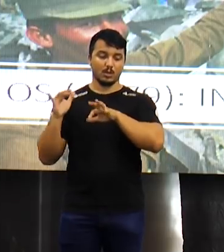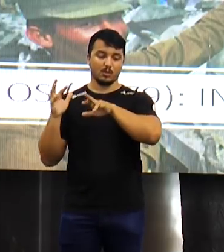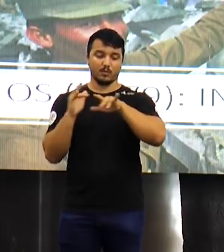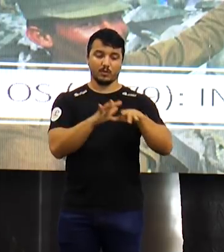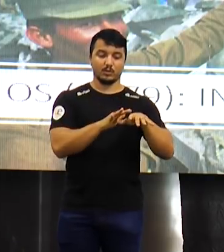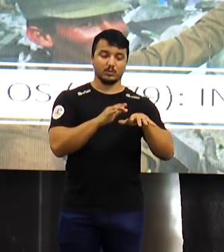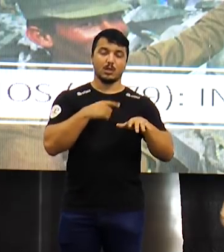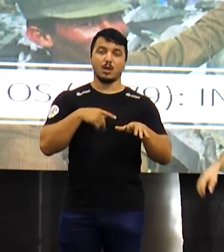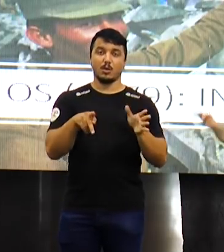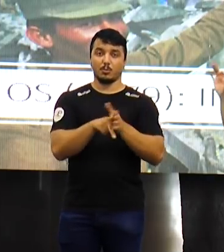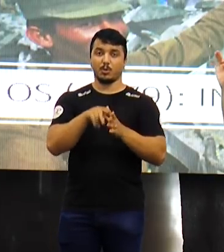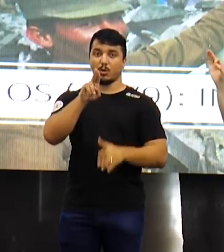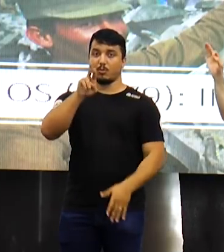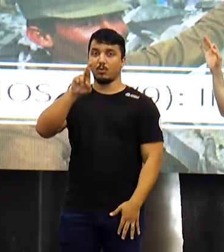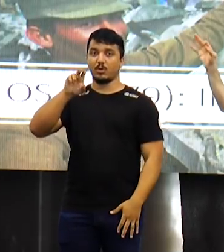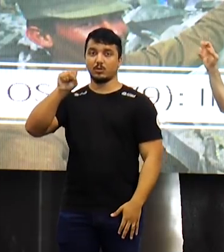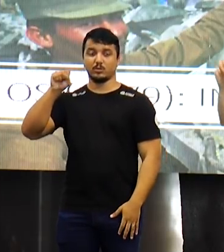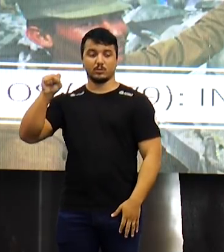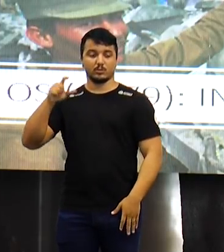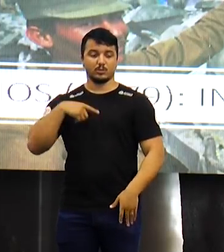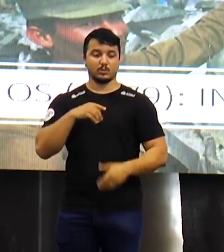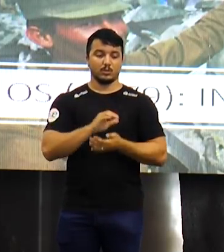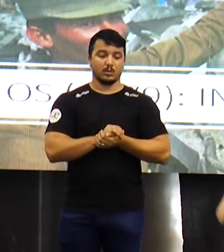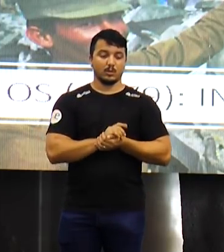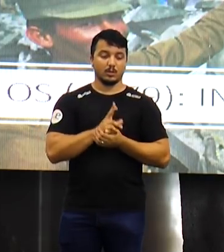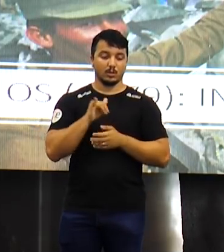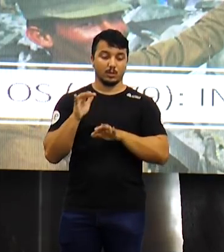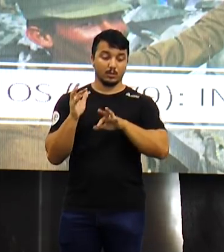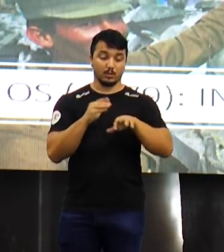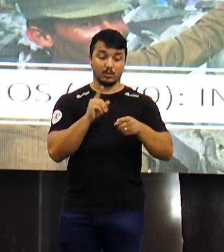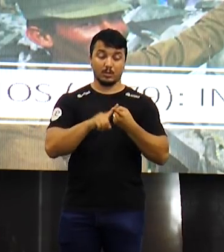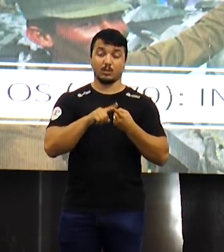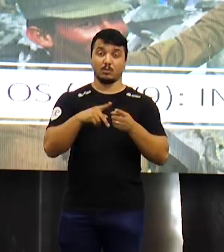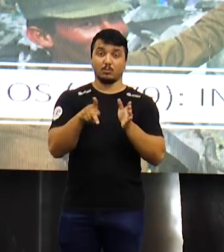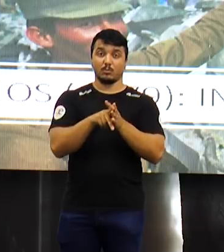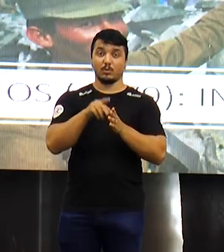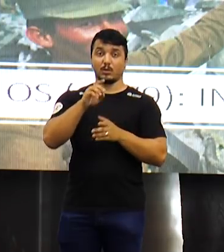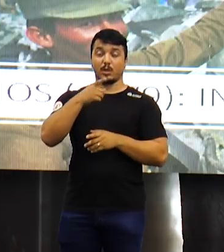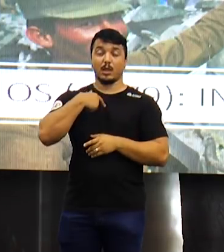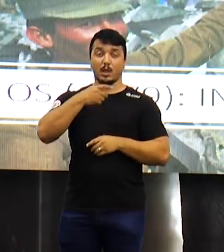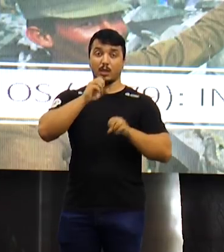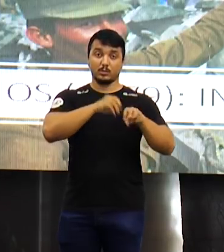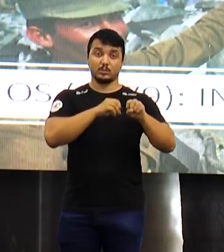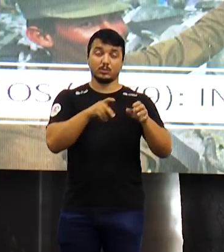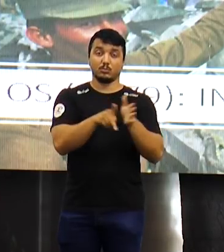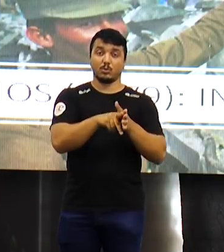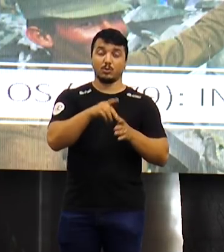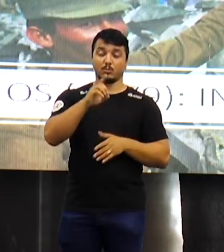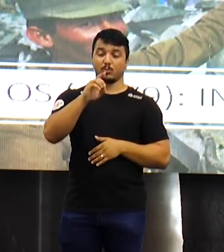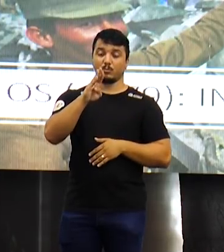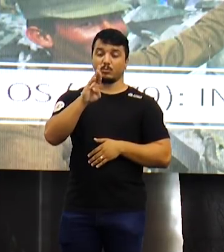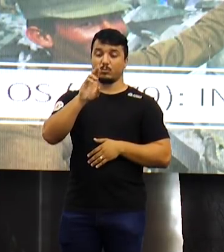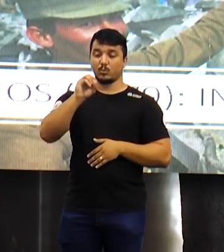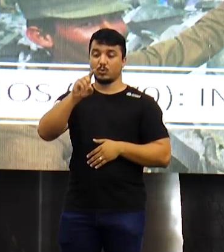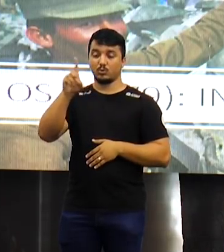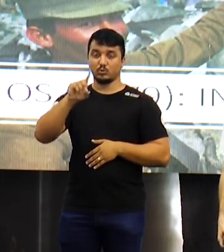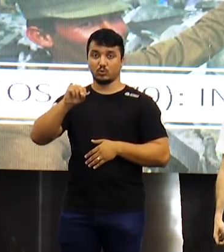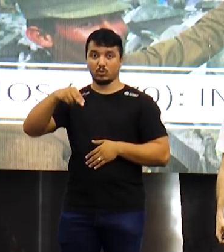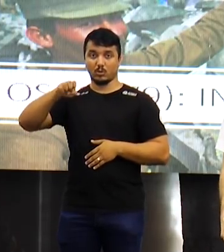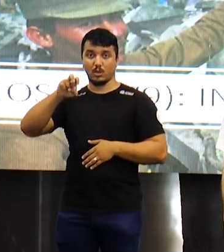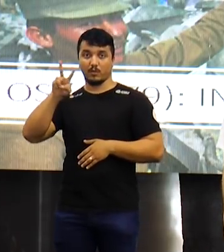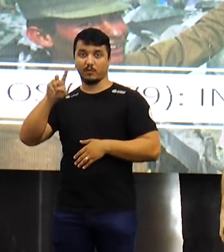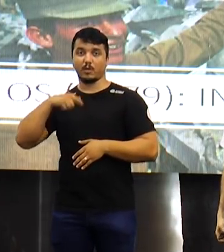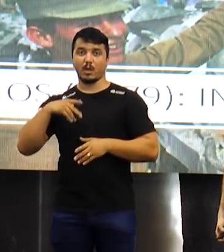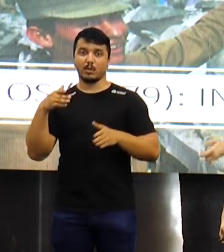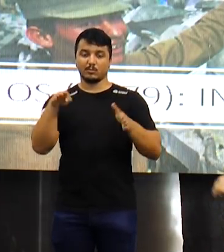invasão soviética de Leonid Brezhnev e a doutrina Brezhnev ao Afeganistão. O